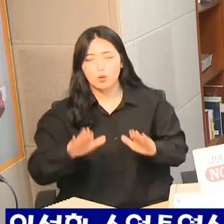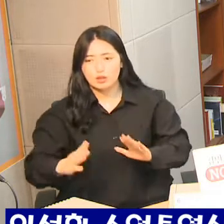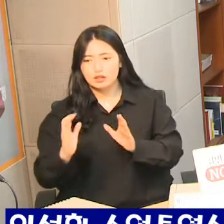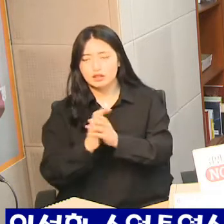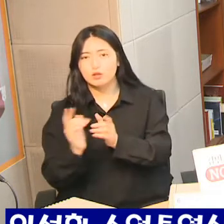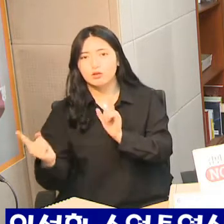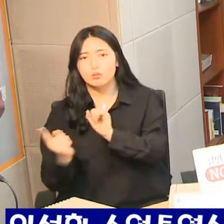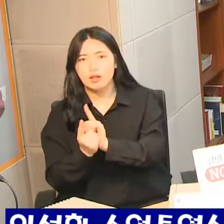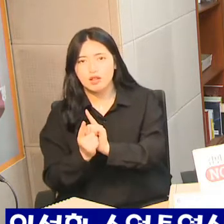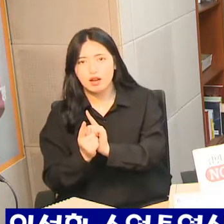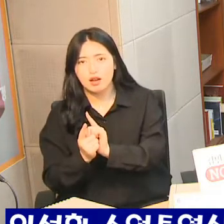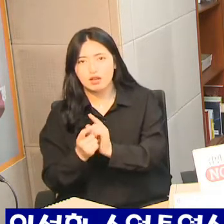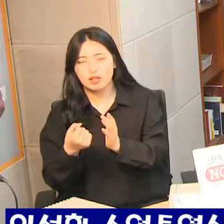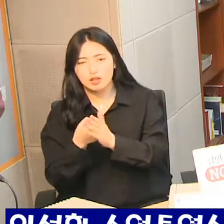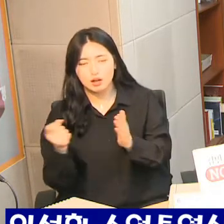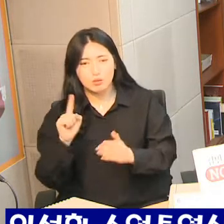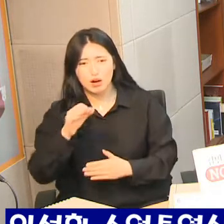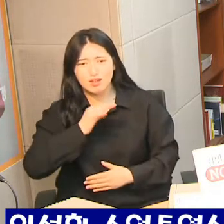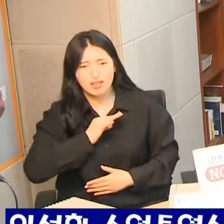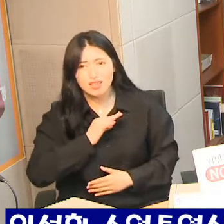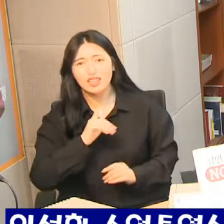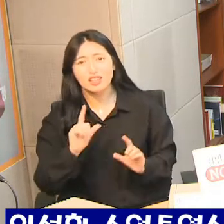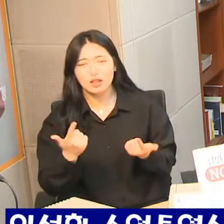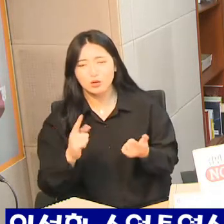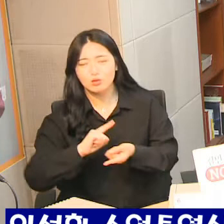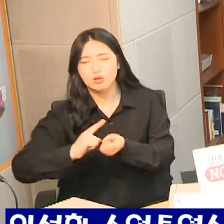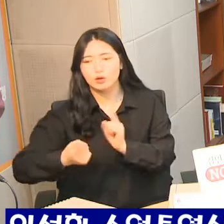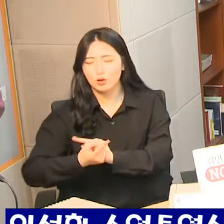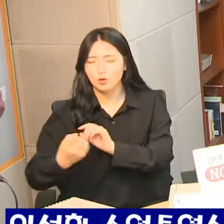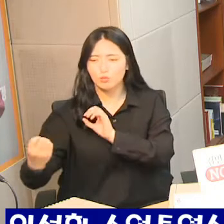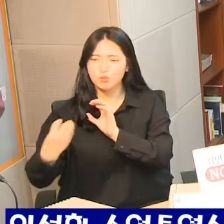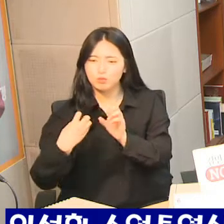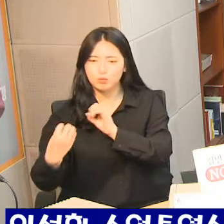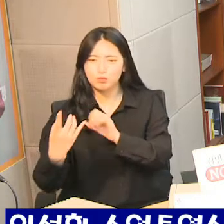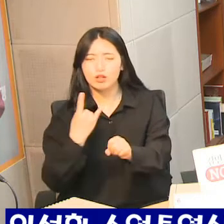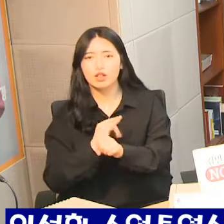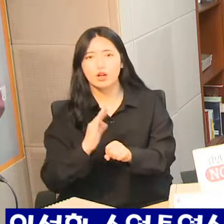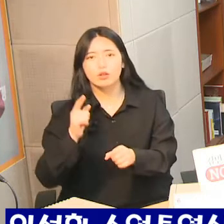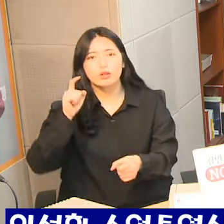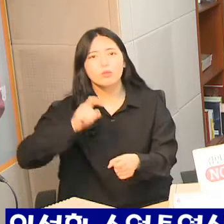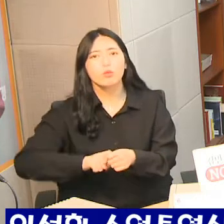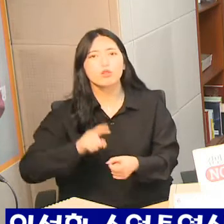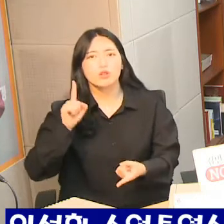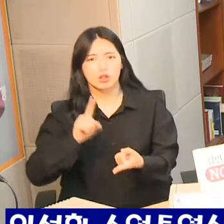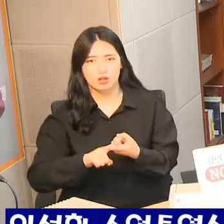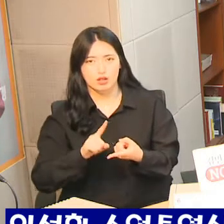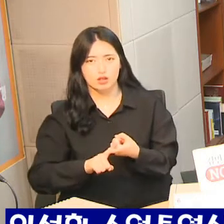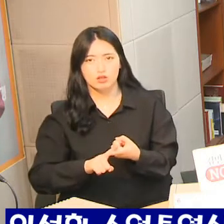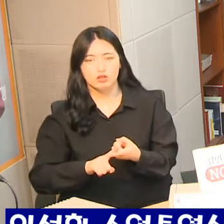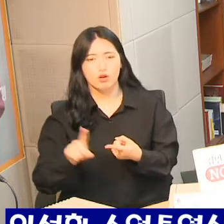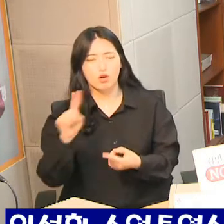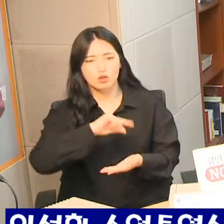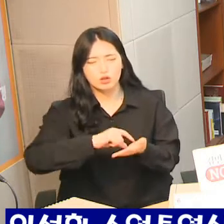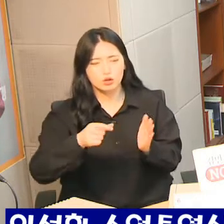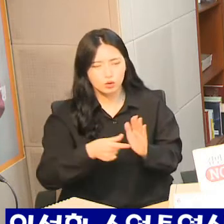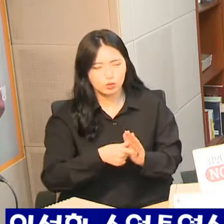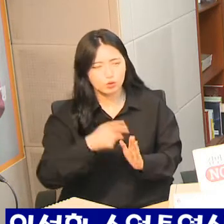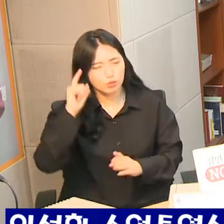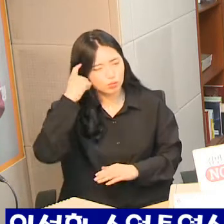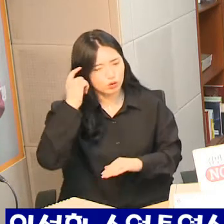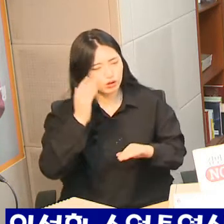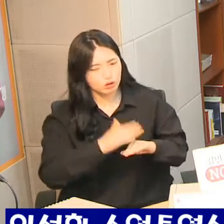친구를 만남으로 해서 어떤 뭐 이익적인 부분이 아니라 서로 주고받아야 될 어떤 목적을 어느 정도 그리고 그 사람을